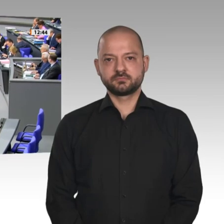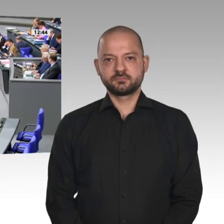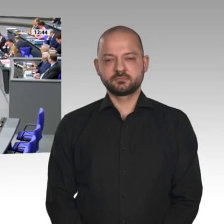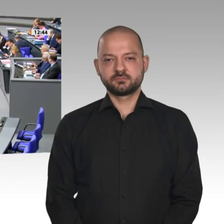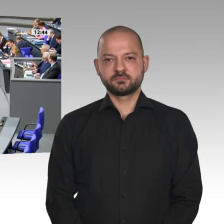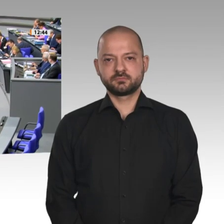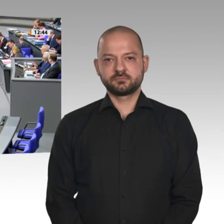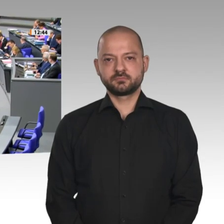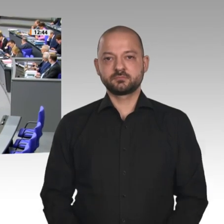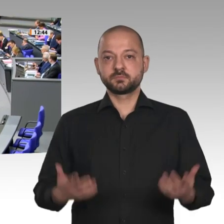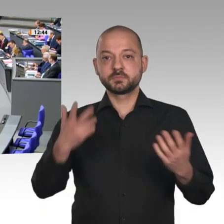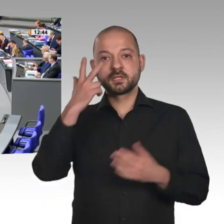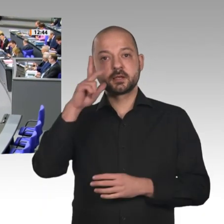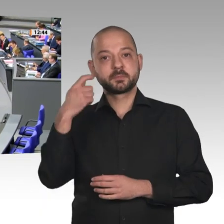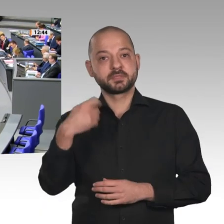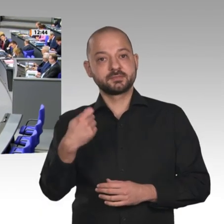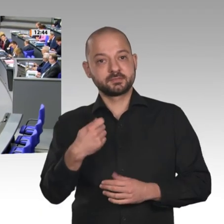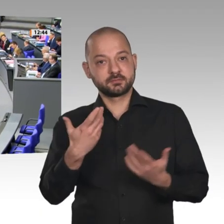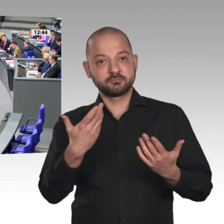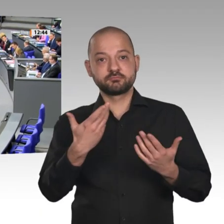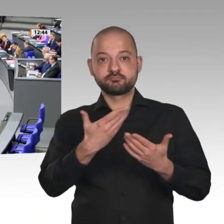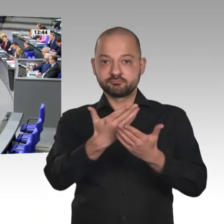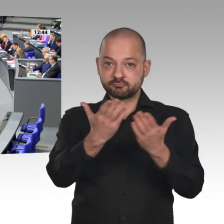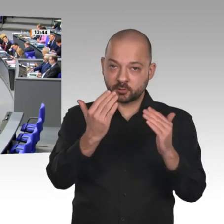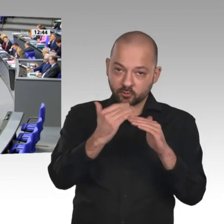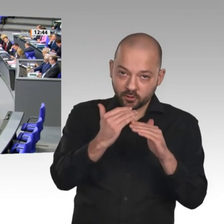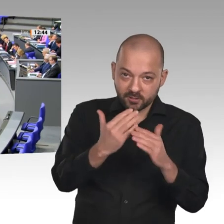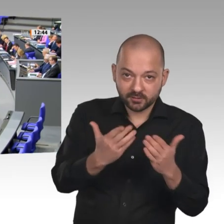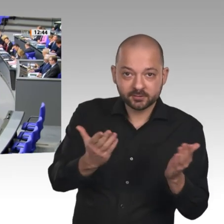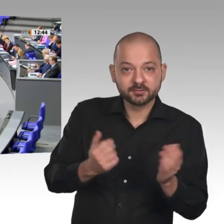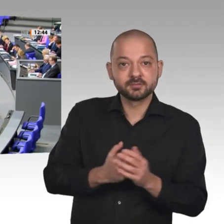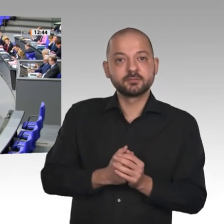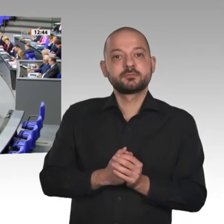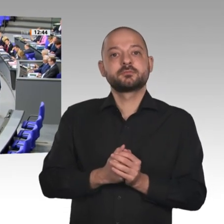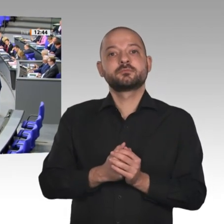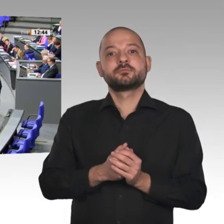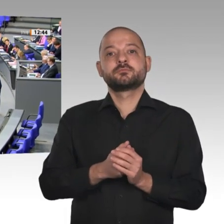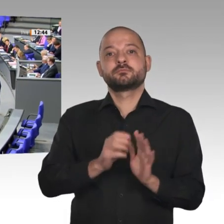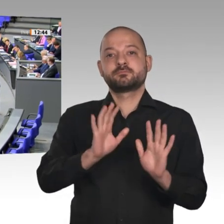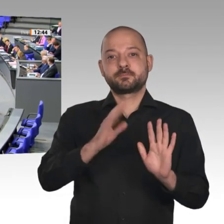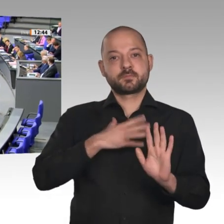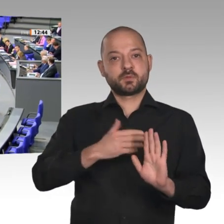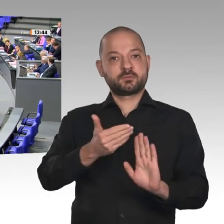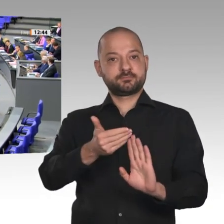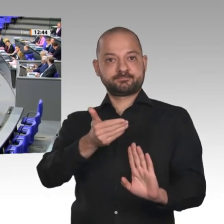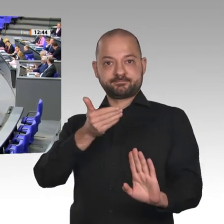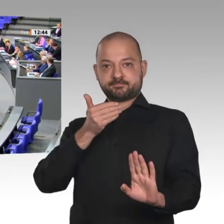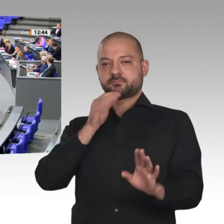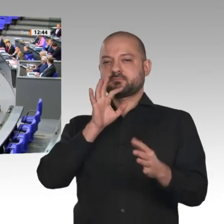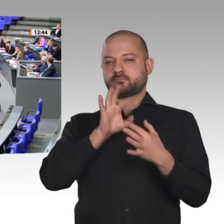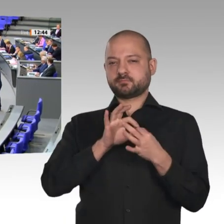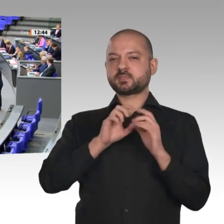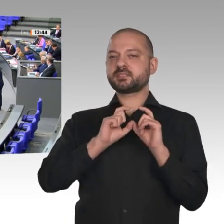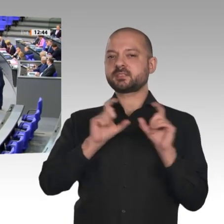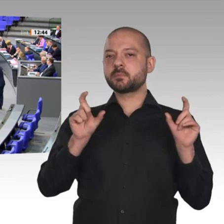Herr Präsident, werte Kollegen, vorab möchte ich im Rahmen zum Thema Staatsangehörigkeit Herr Professor Krings, die Bundesregierung bitten,